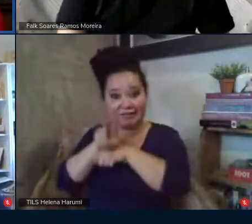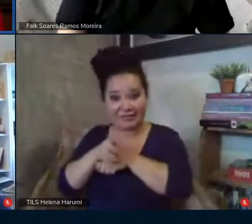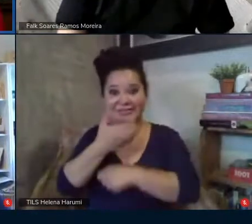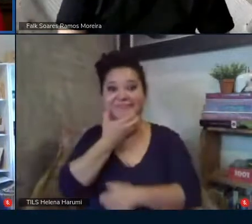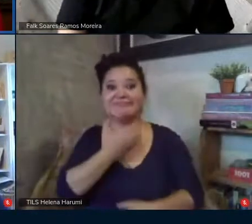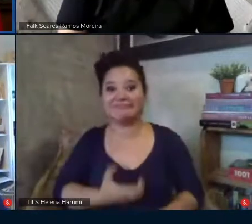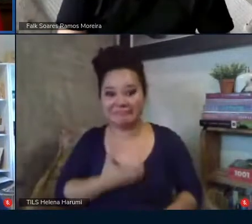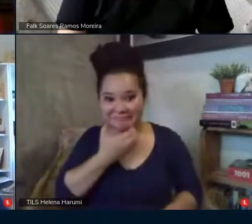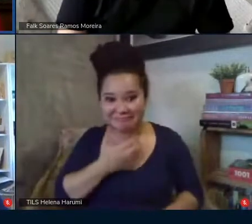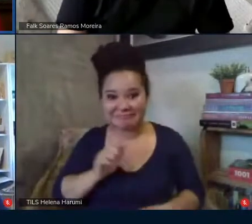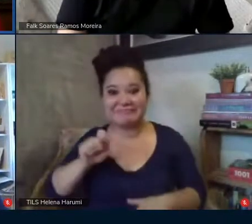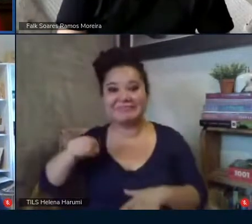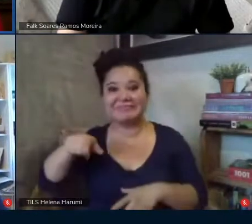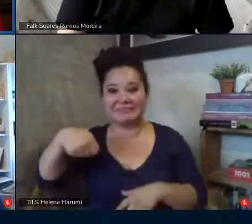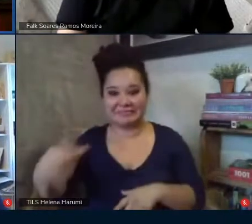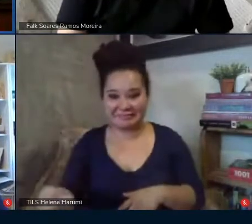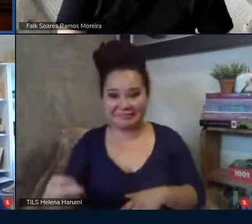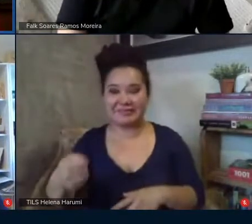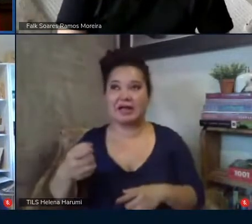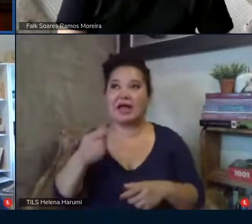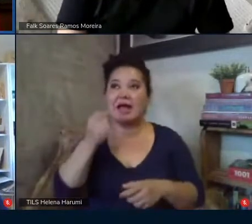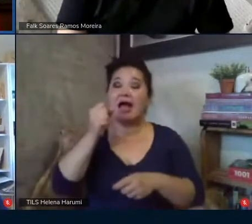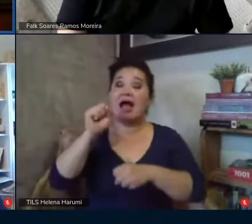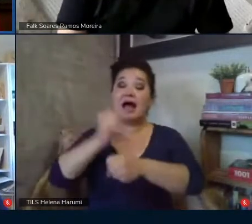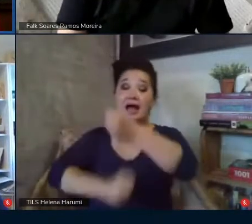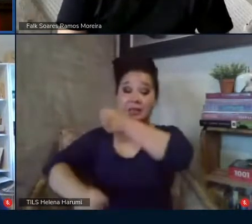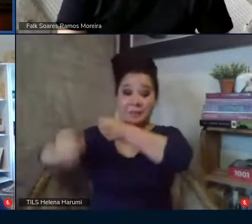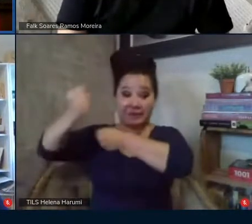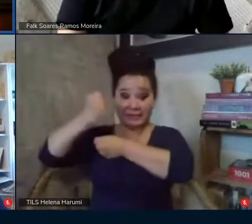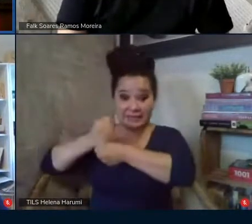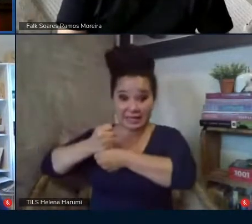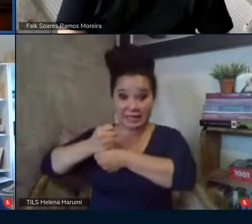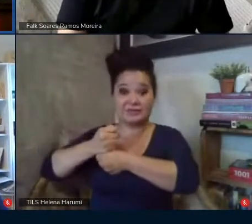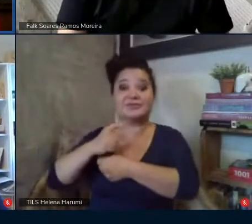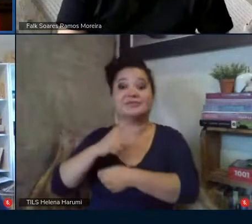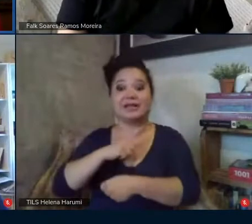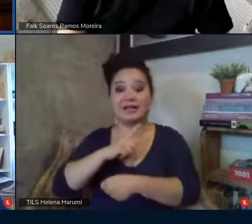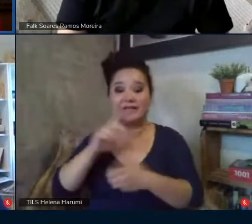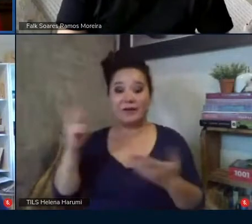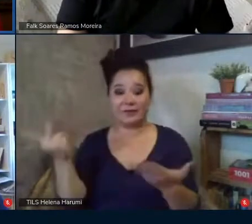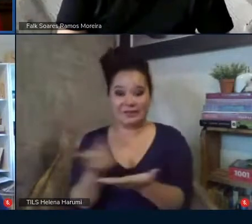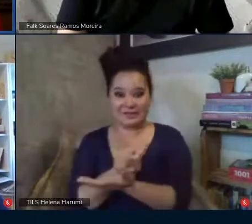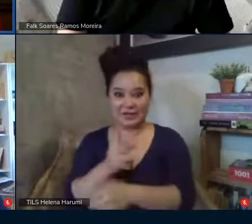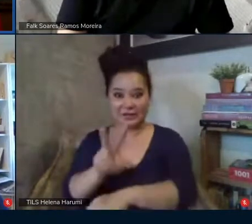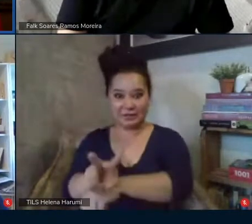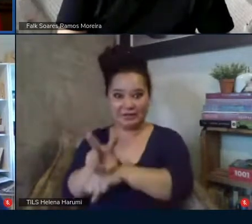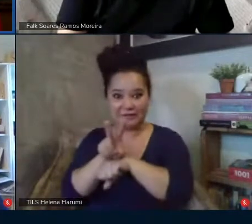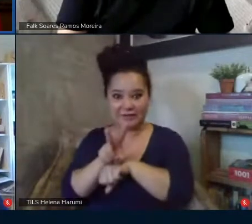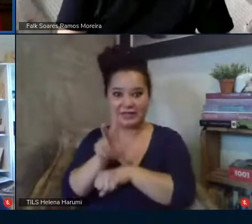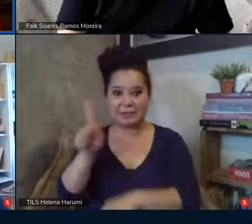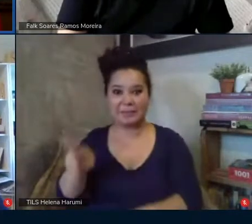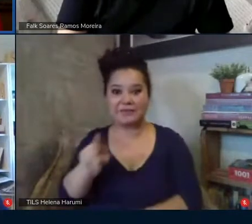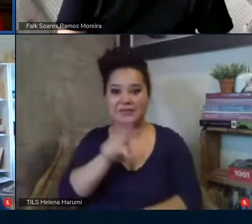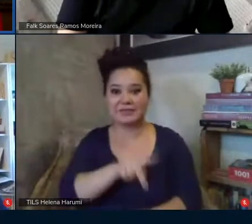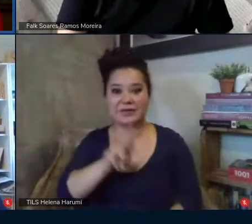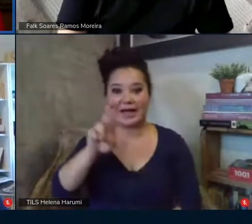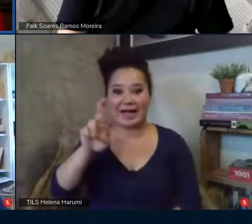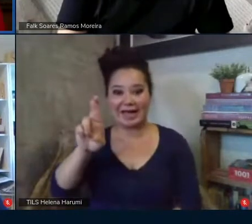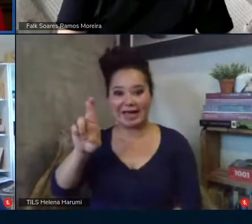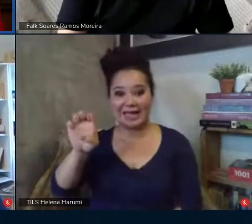defesa da Renata, professora da UFG. Querida e amada Renata, não é